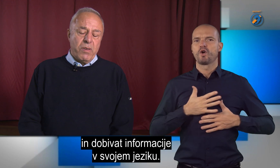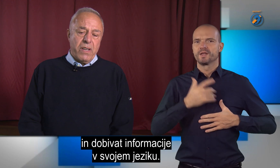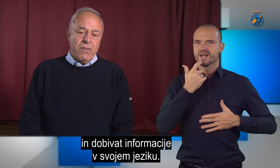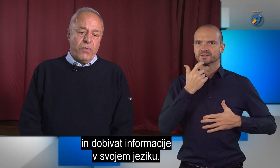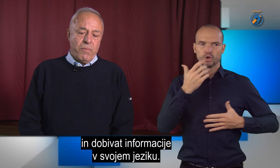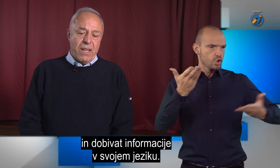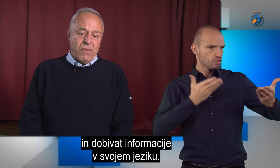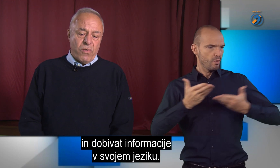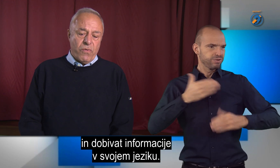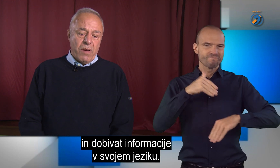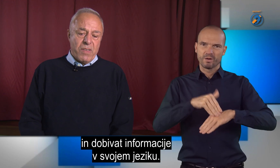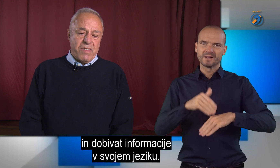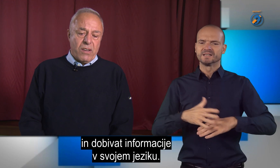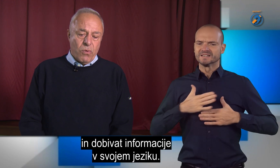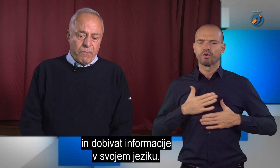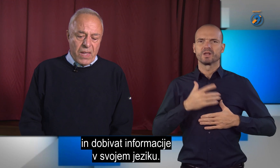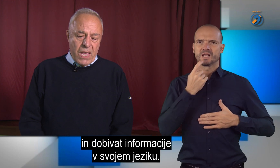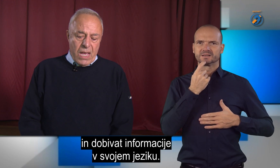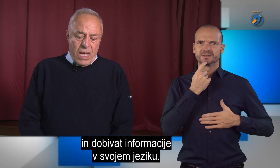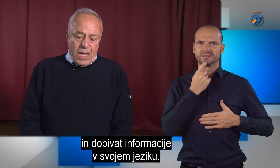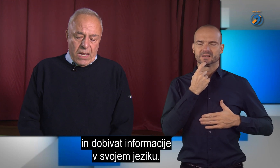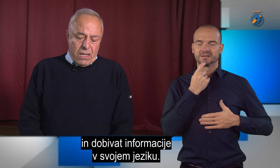in dobivati informacije v svojem jeziku.